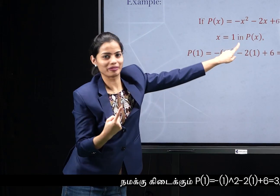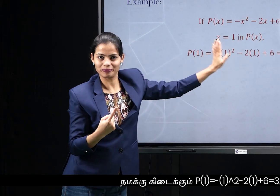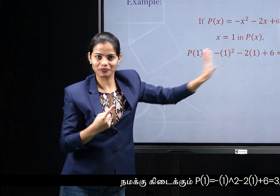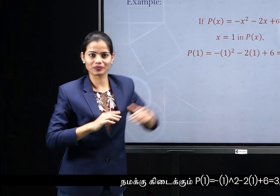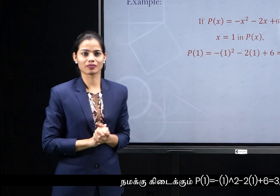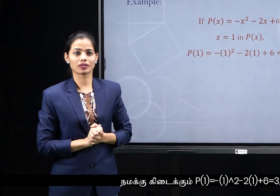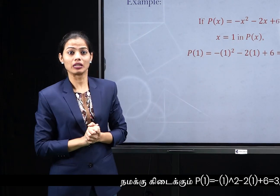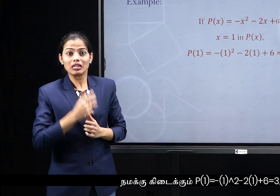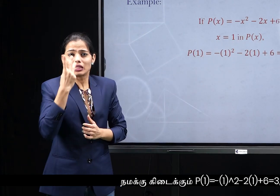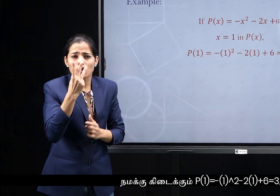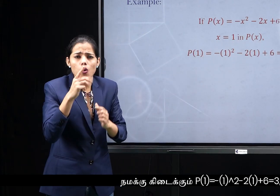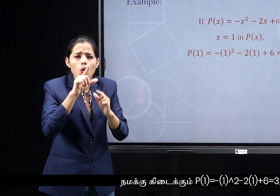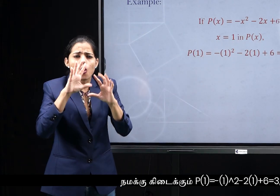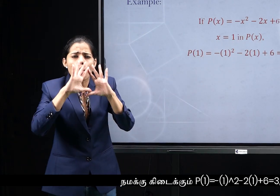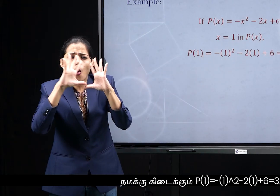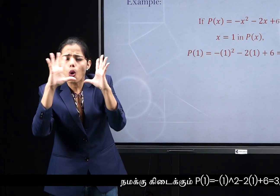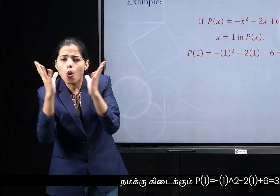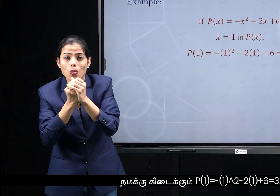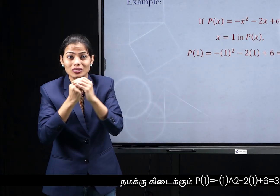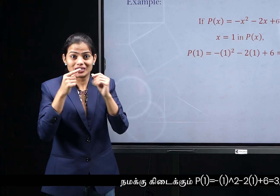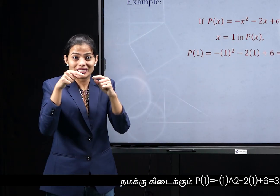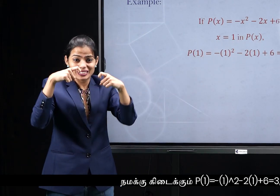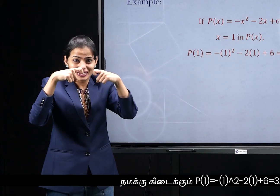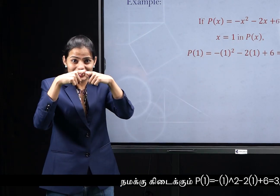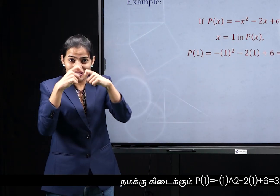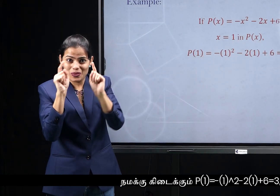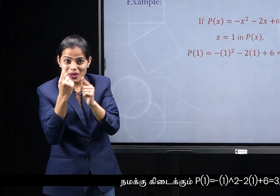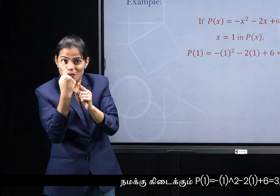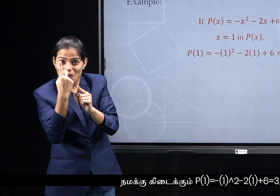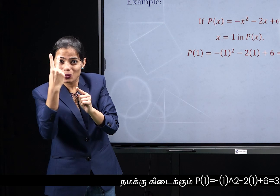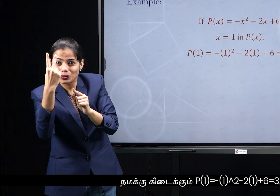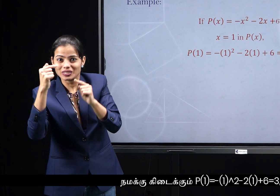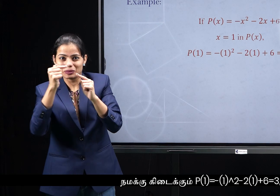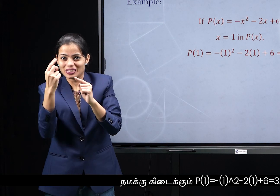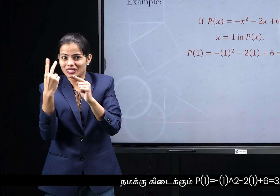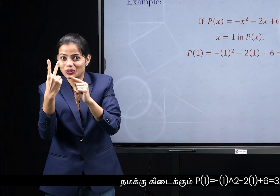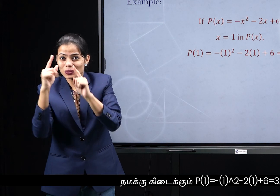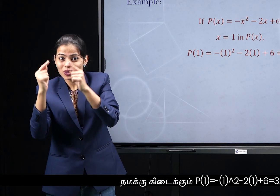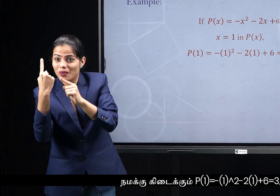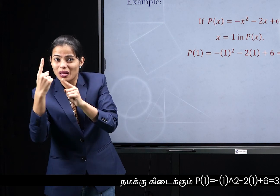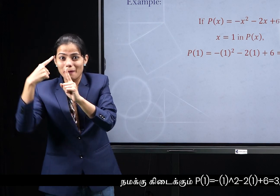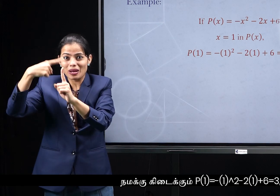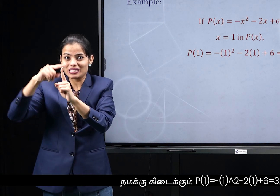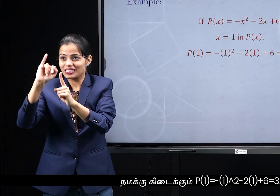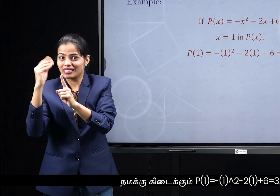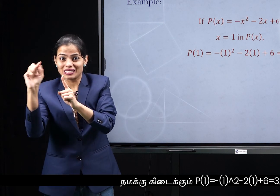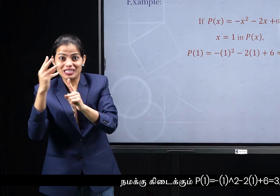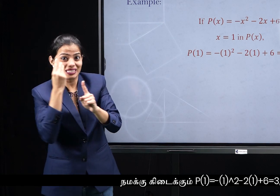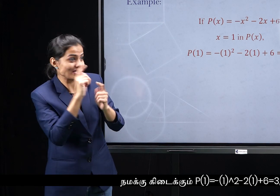வட்ட அடைப்புக்குறிக்குள் 1 ஈடு கழித்தல் வட்ட அடைப்புக்குறிக்குள் 1 மேலிலக்க 2 கழித்தல் 2 வட்ட அடைப்புக்குறிக்குள்